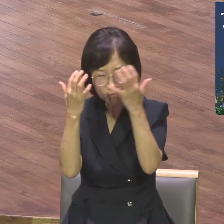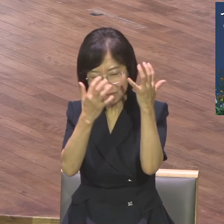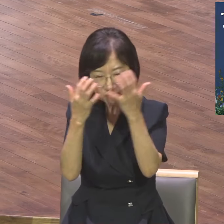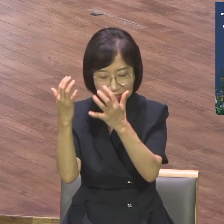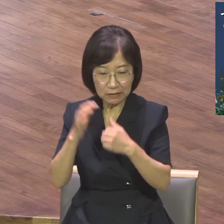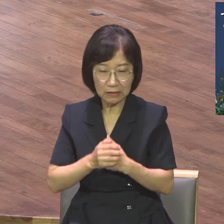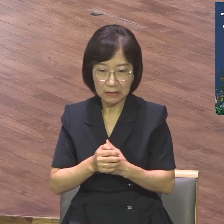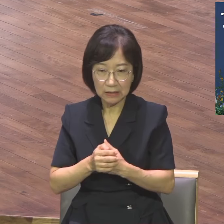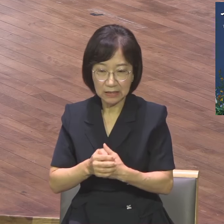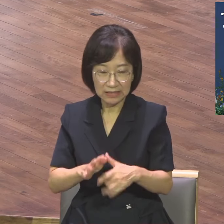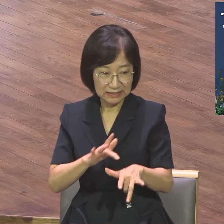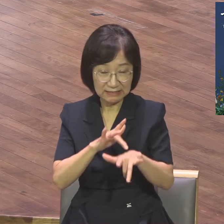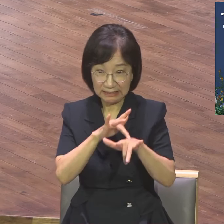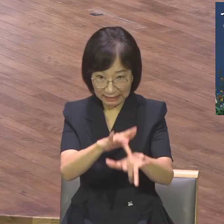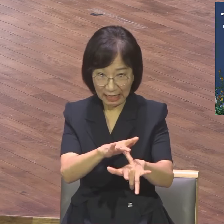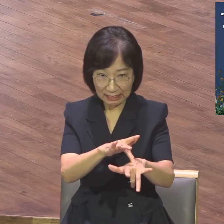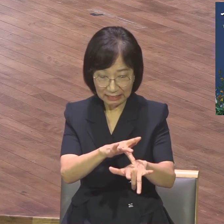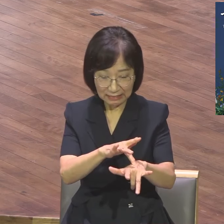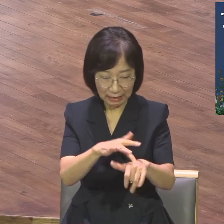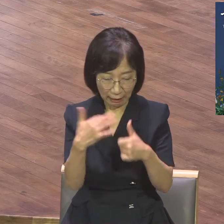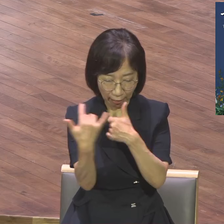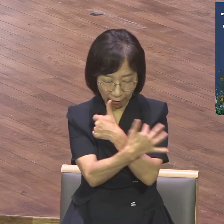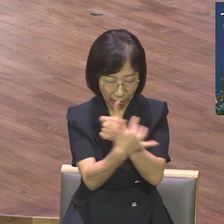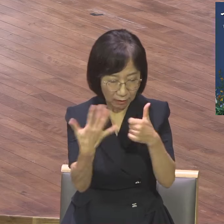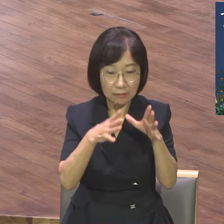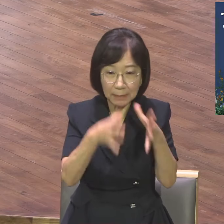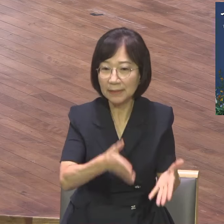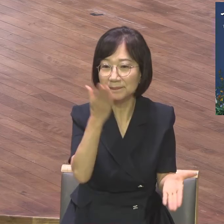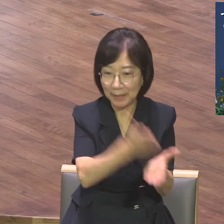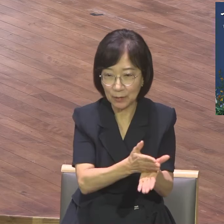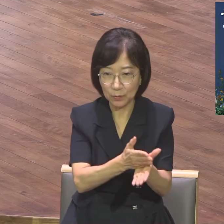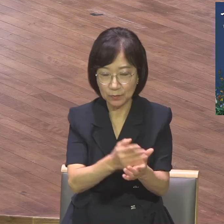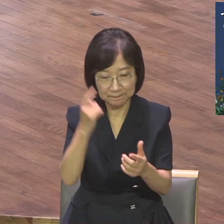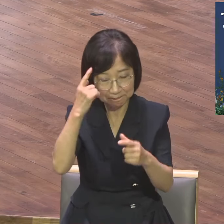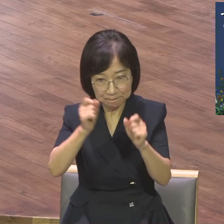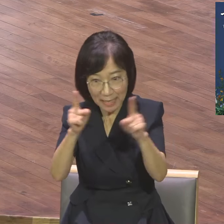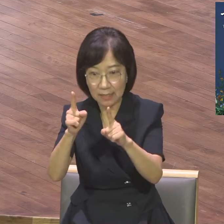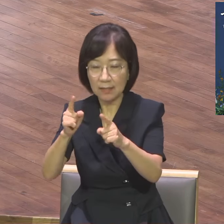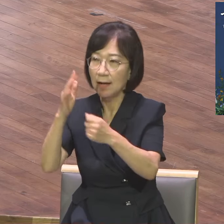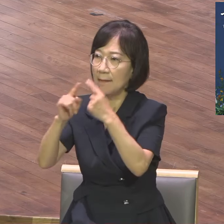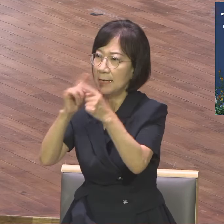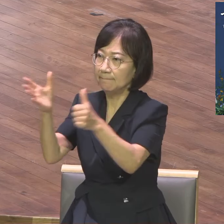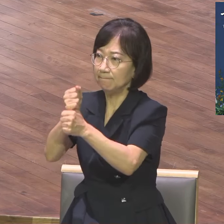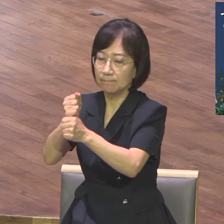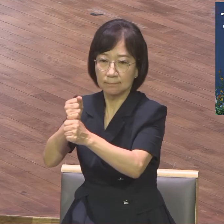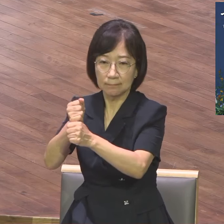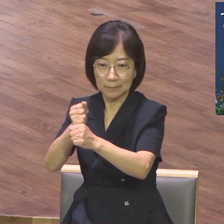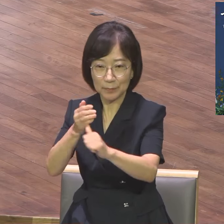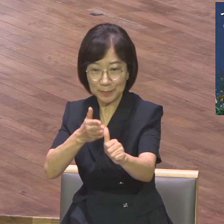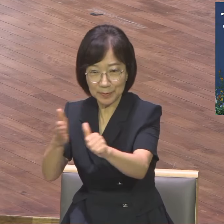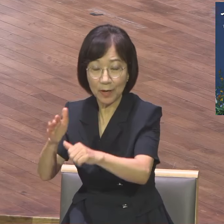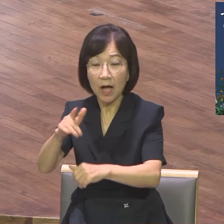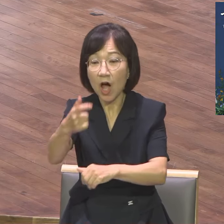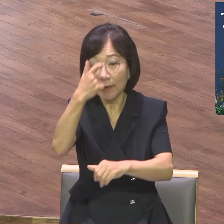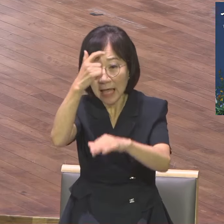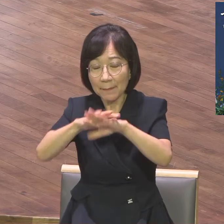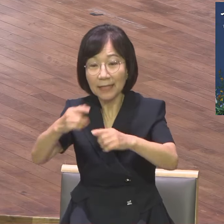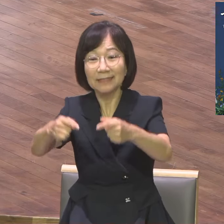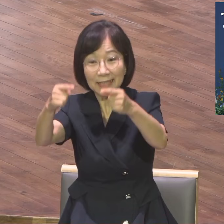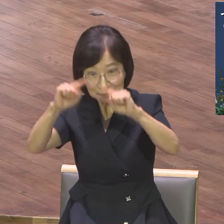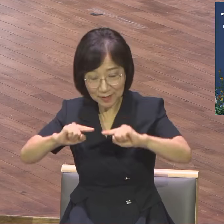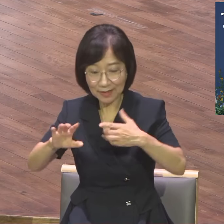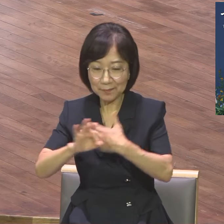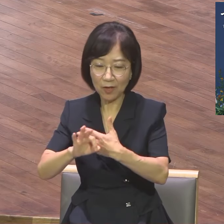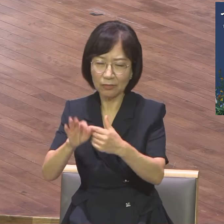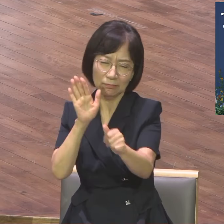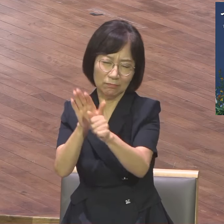나기 귀신의 소리 듣지 말라고요. 아멘. 예배 드리러 왔을 때 성령이 책임져 주신다니까요. 깨달으면